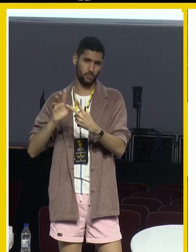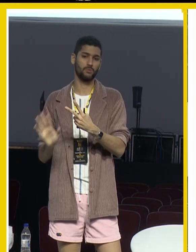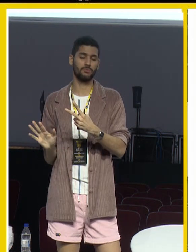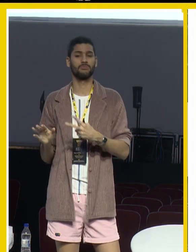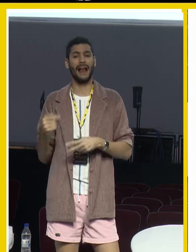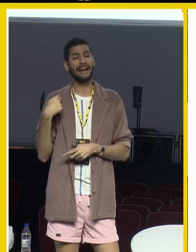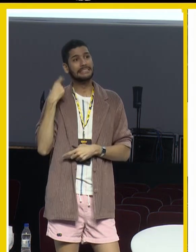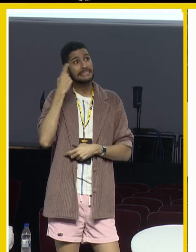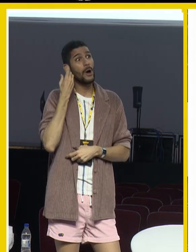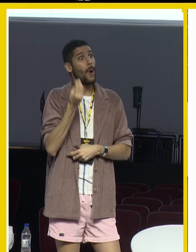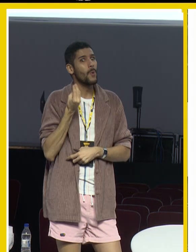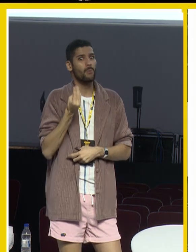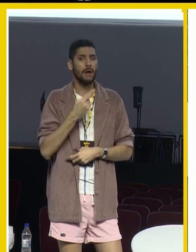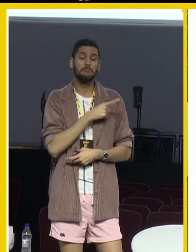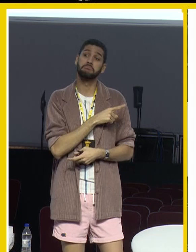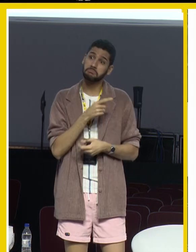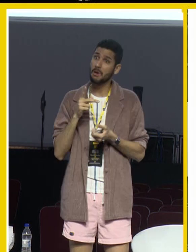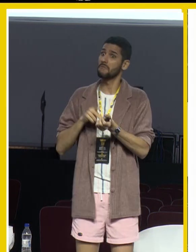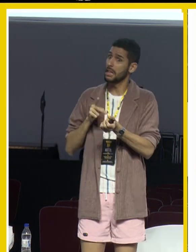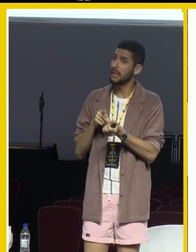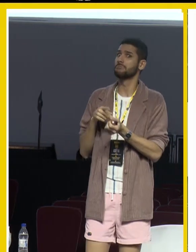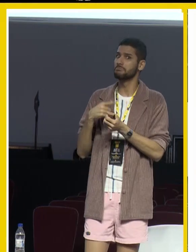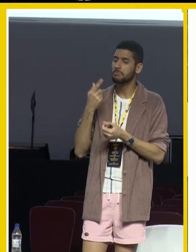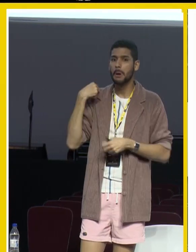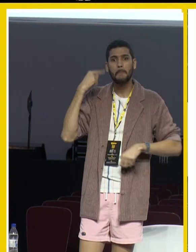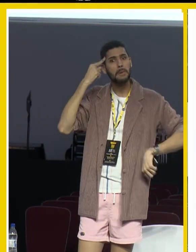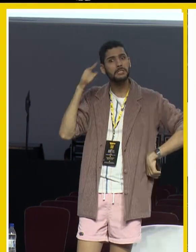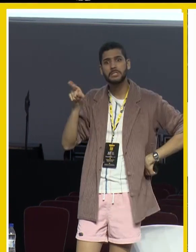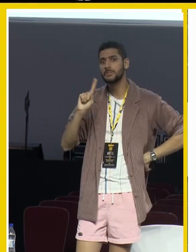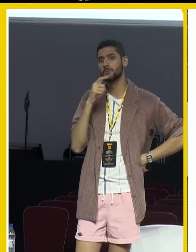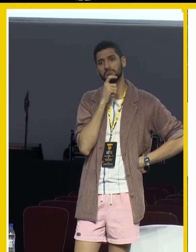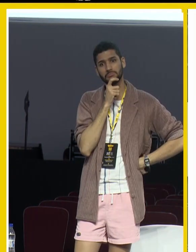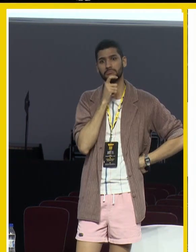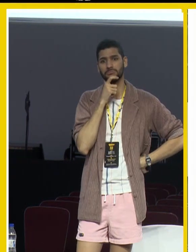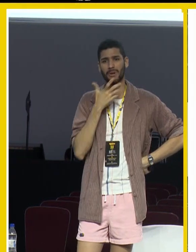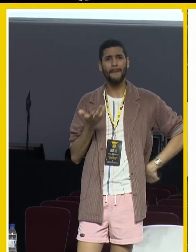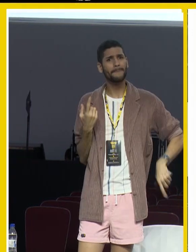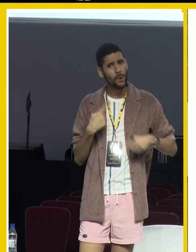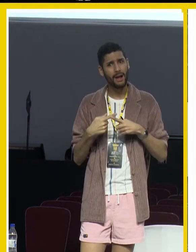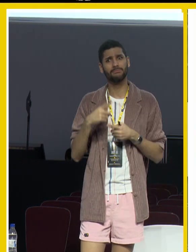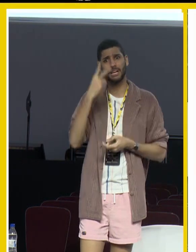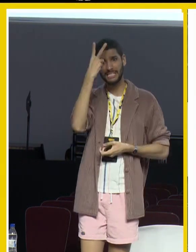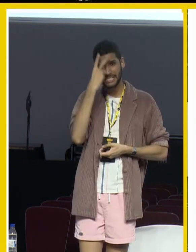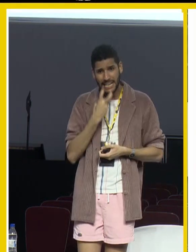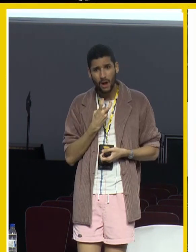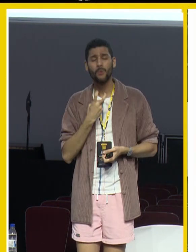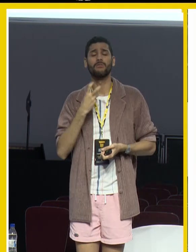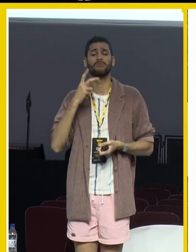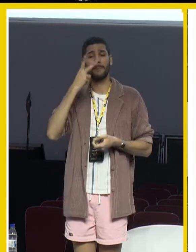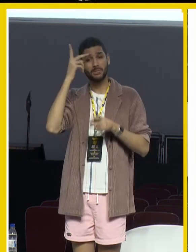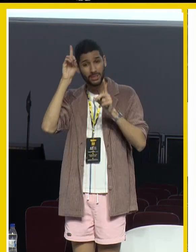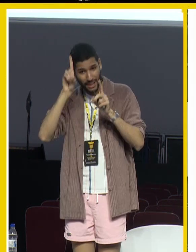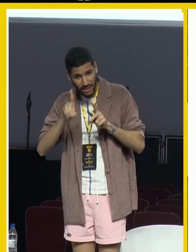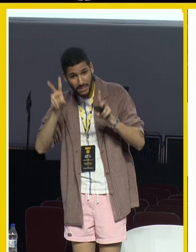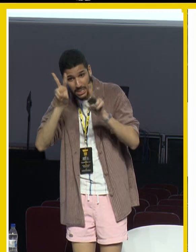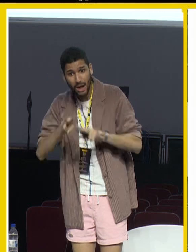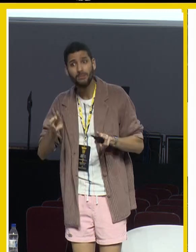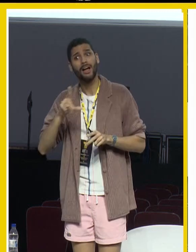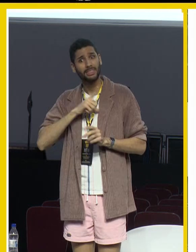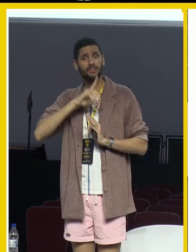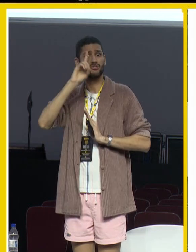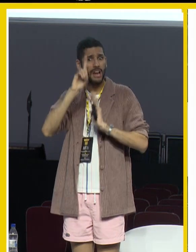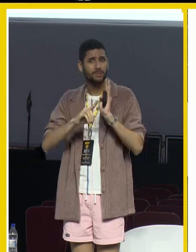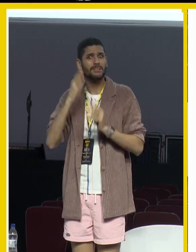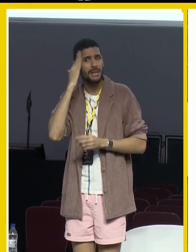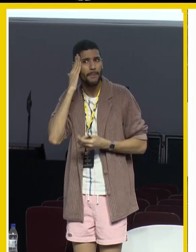eu quero trabalhar com eles também e aí como eles podem ter acessibilidade no meus vídeos e um intérprete de ser verdade não pensei nisso porque